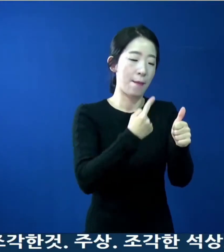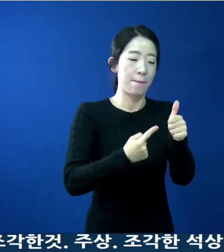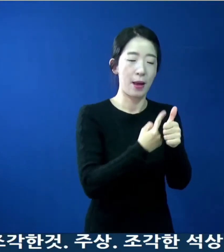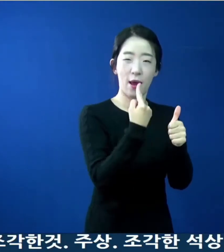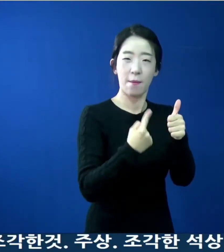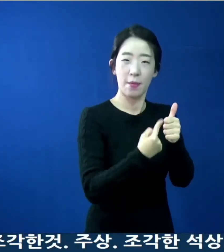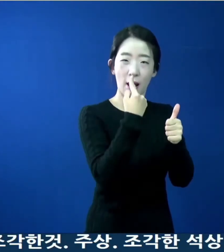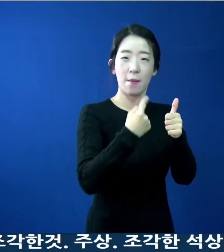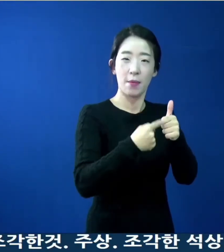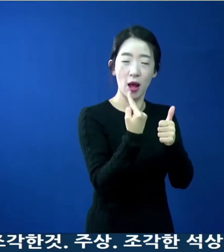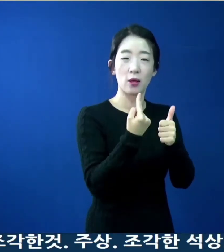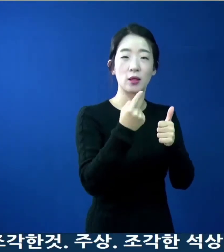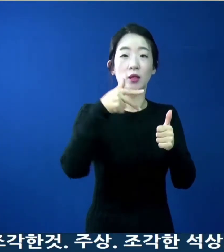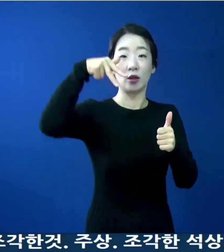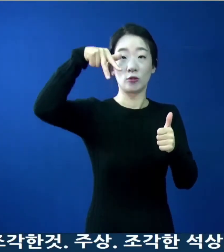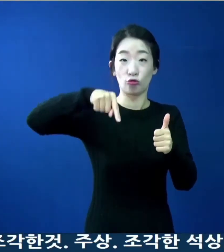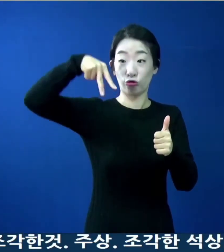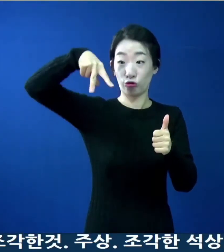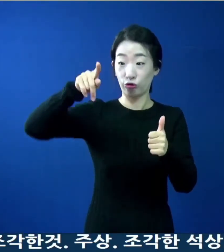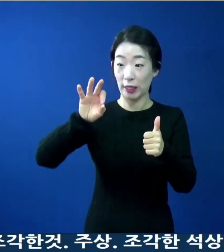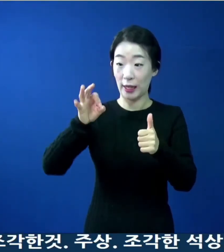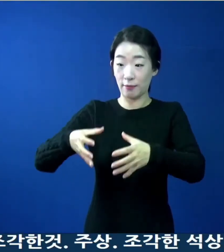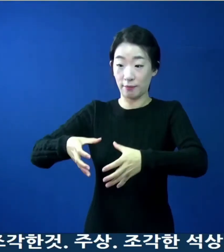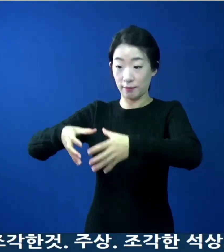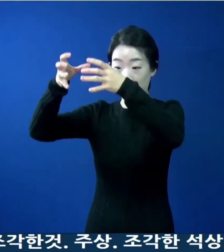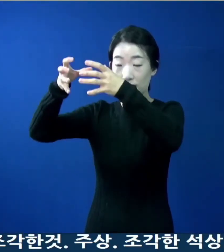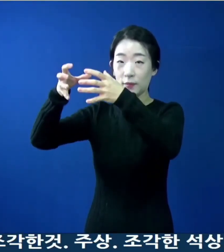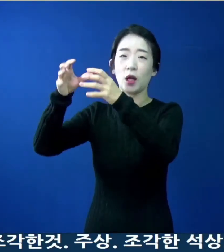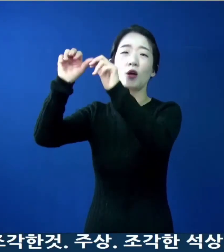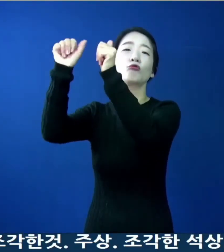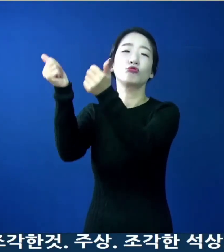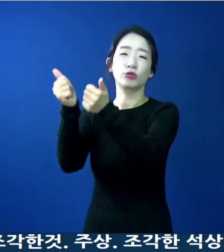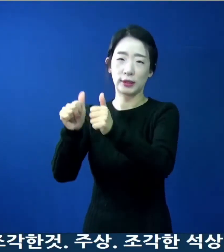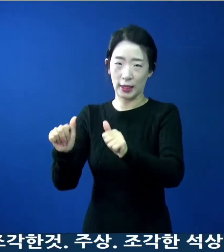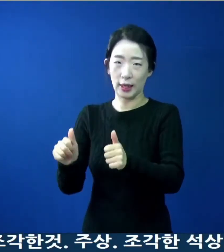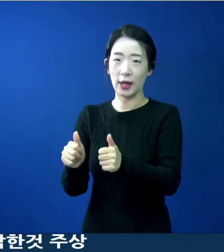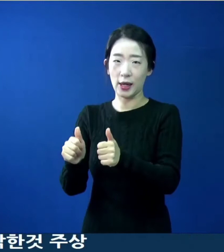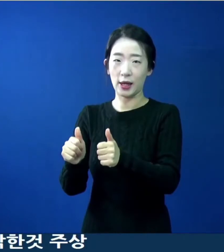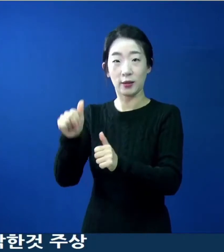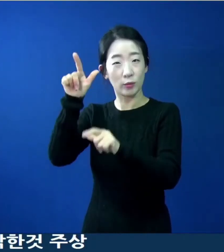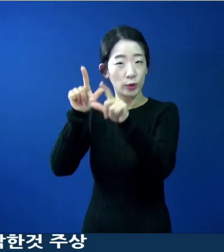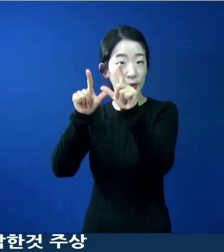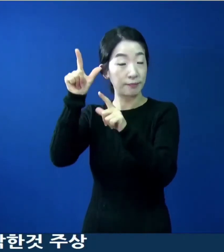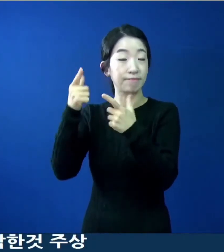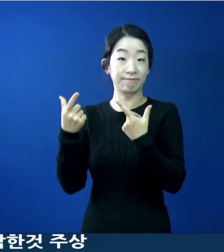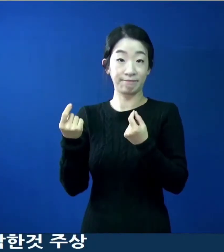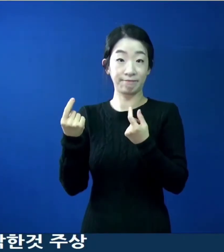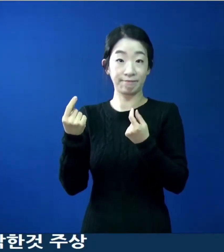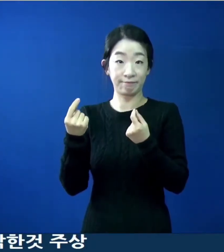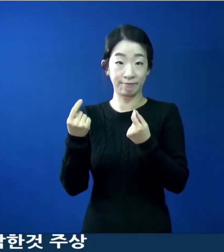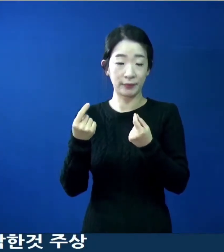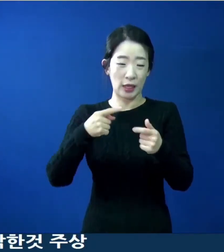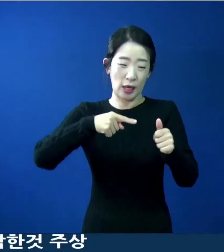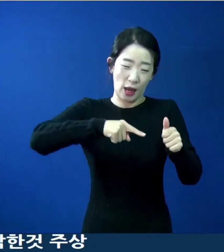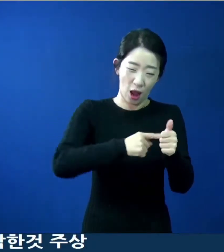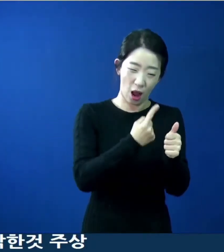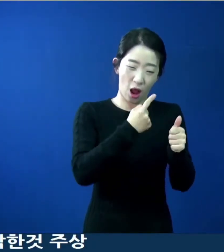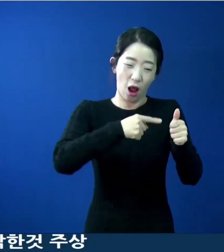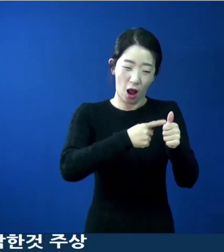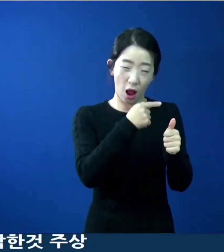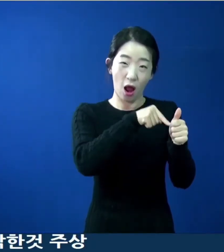주상은 무엇이든지 이렇게 세울 수 있는 것들을 세워놓은 우상으로 보입니다. 조각한 석상이라는